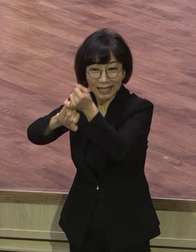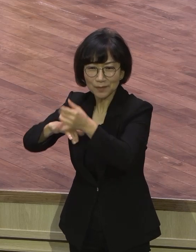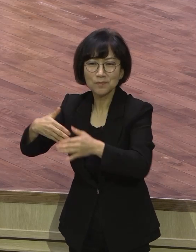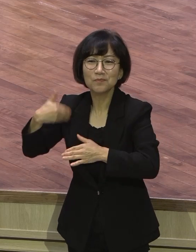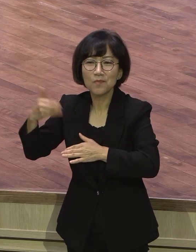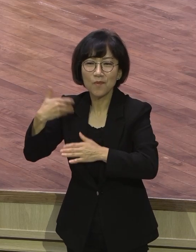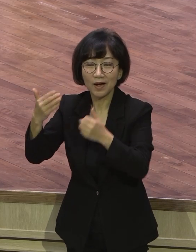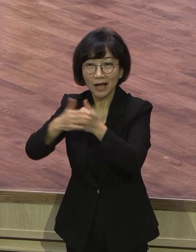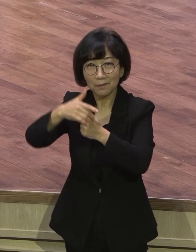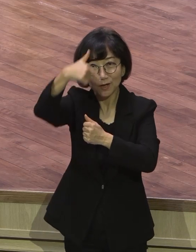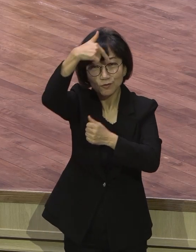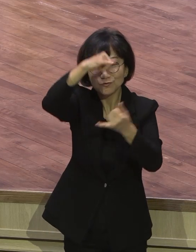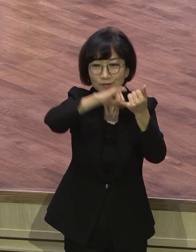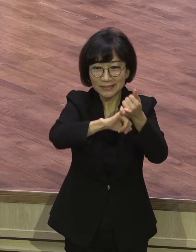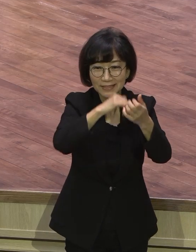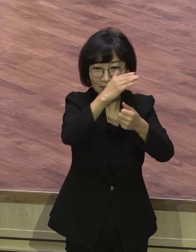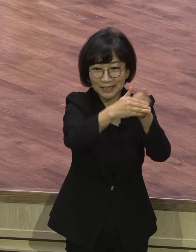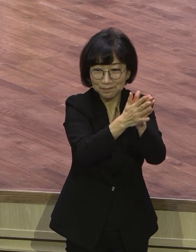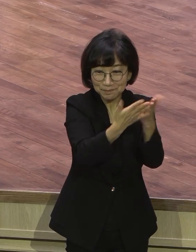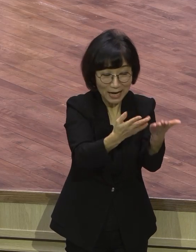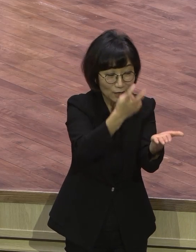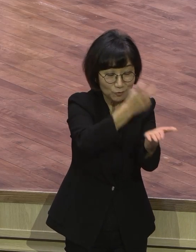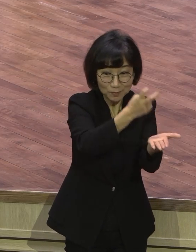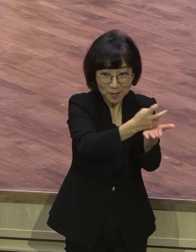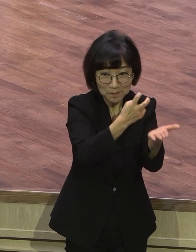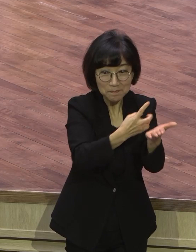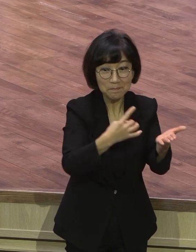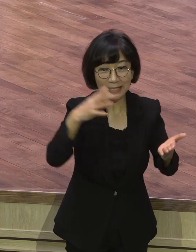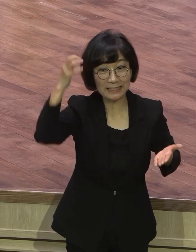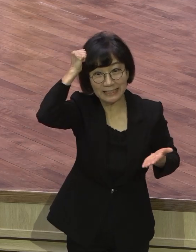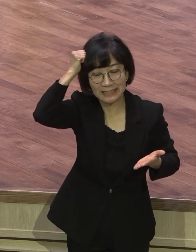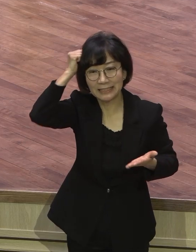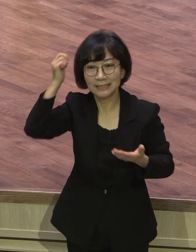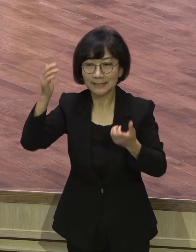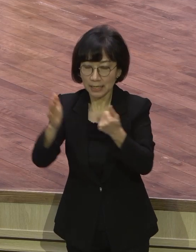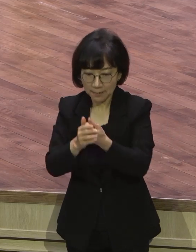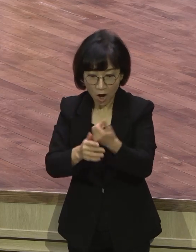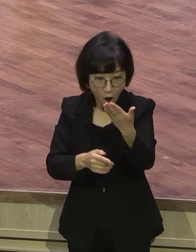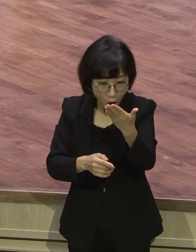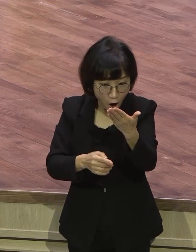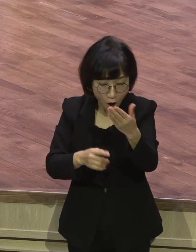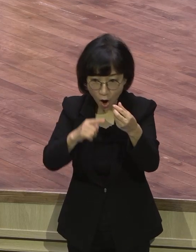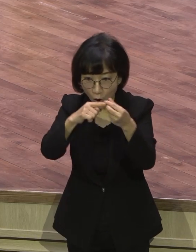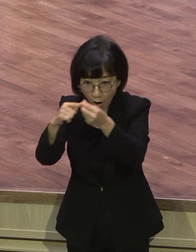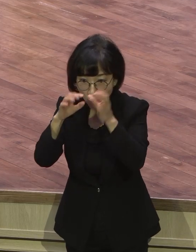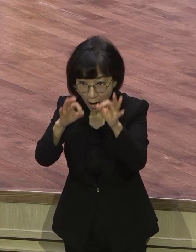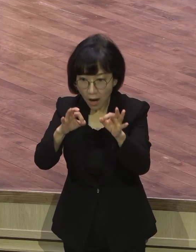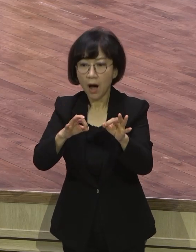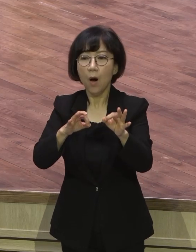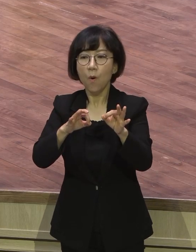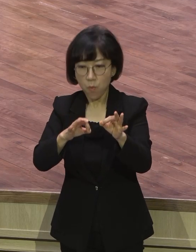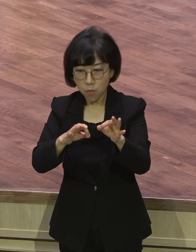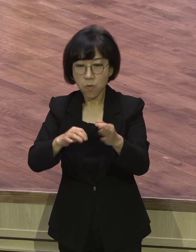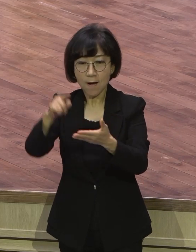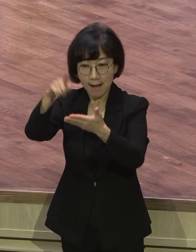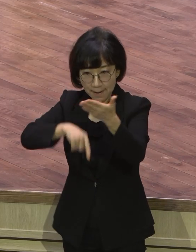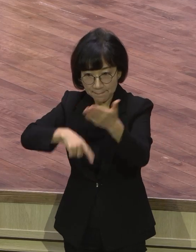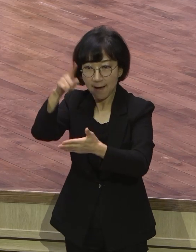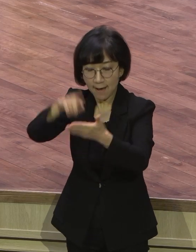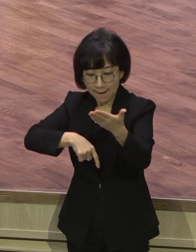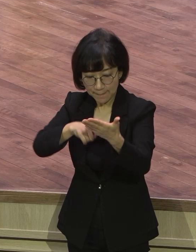모슬렘이 똑같은 게 구약만 가지고 있어요. 서로 죽이고 죽이는 겁니다. 쳤어? 두고 봐. 열 배로 쏟아봅니다.